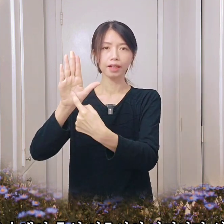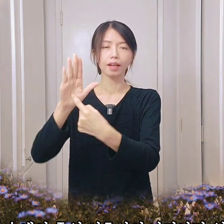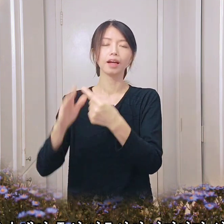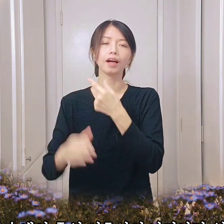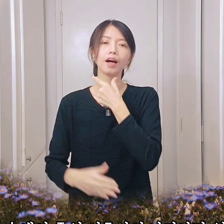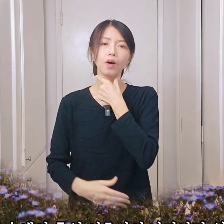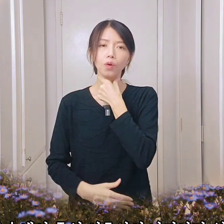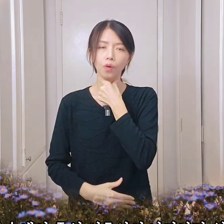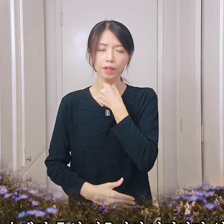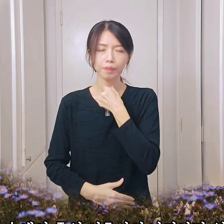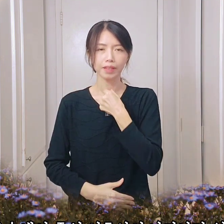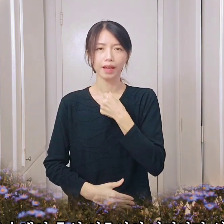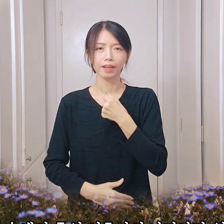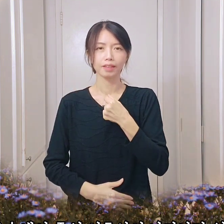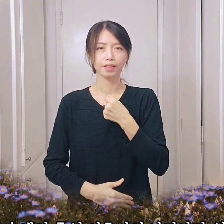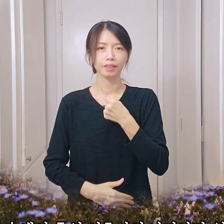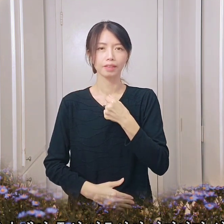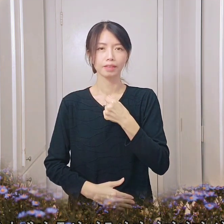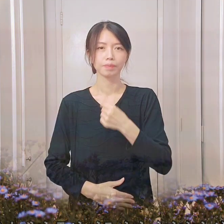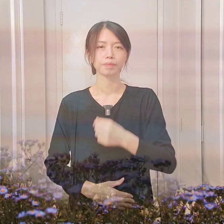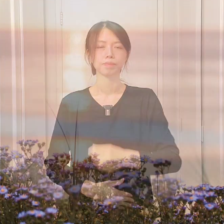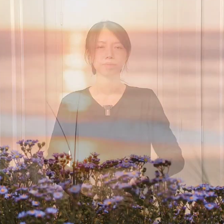나타내길 원합니다.